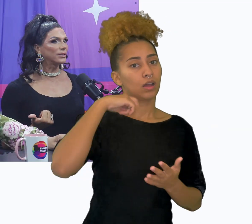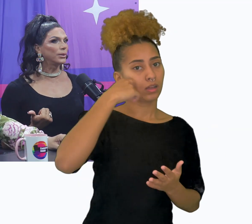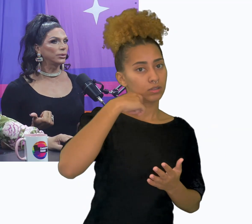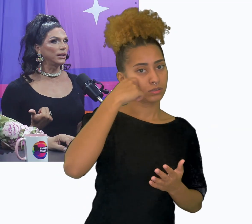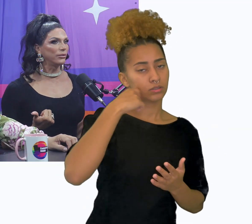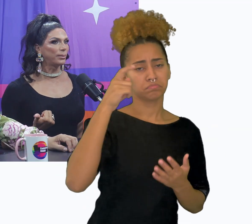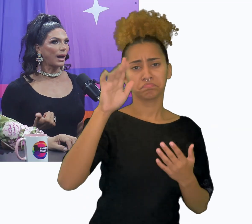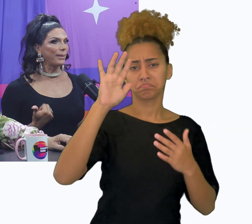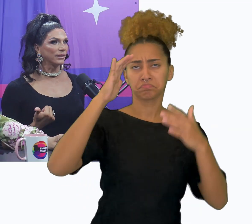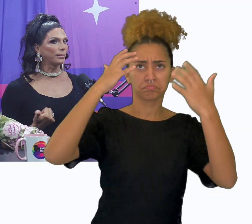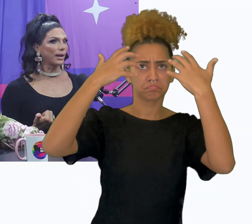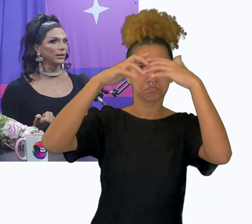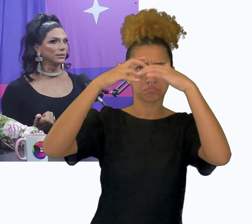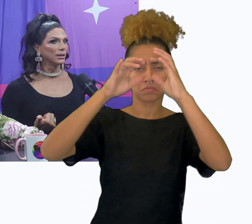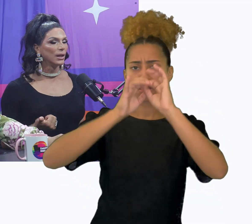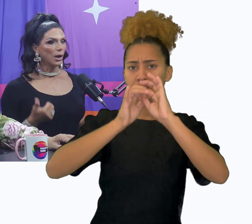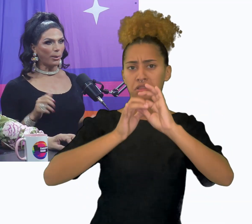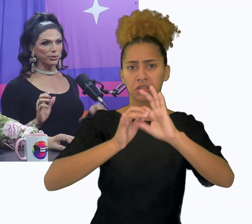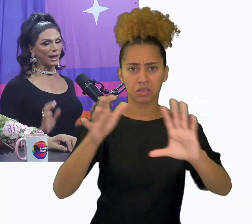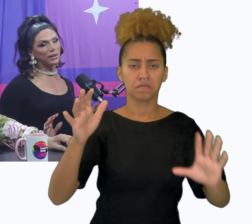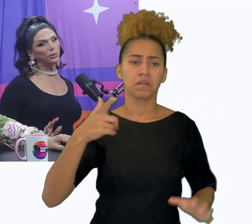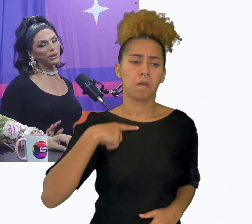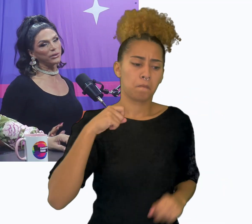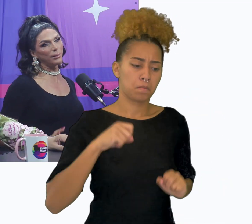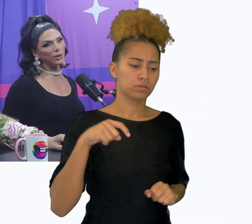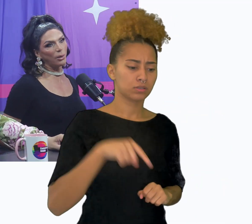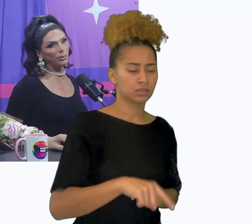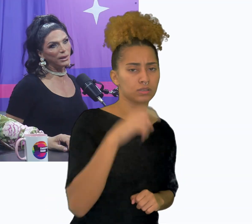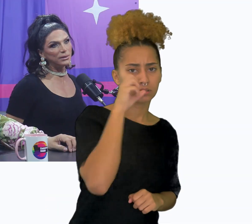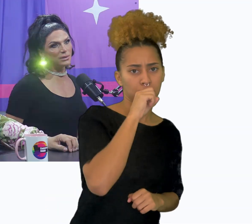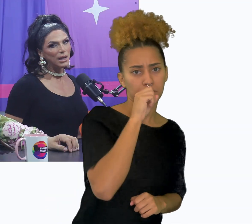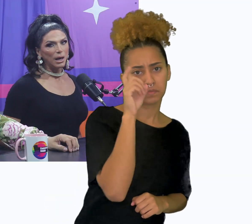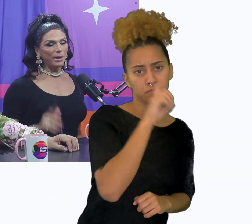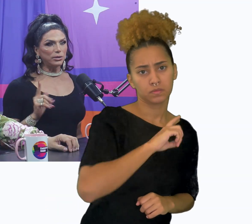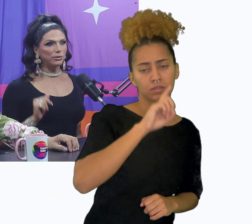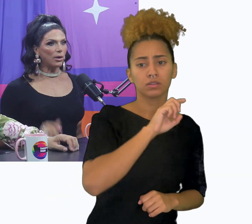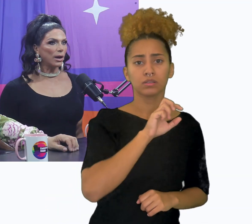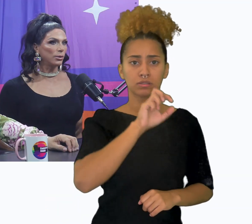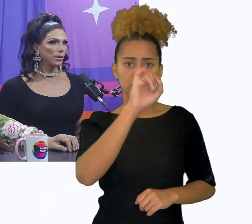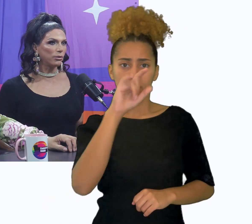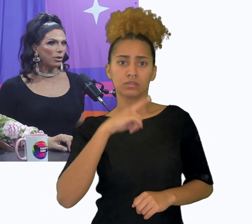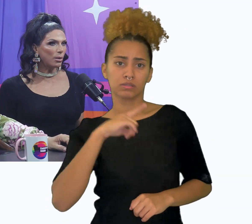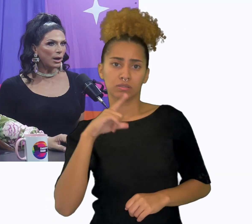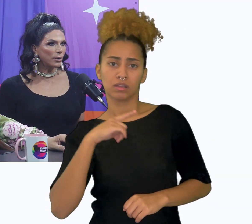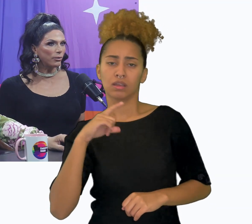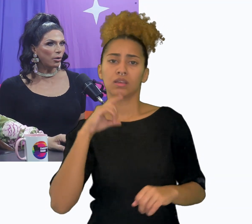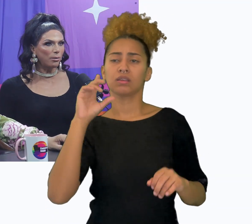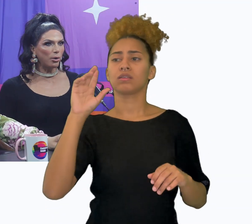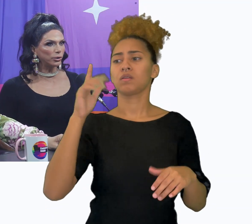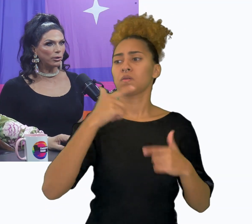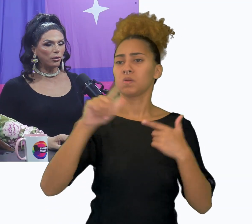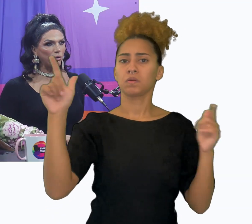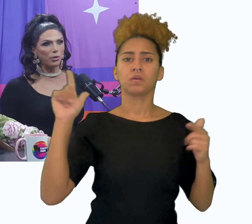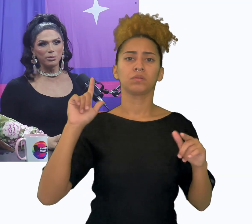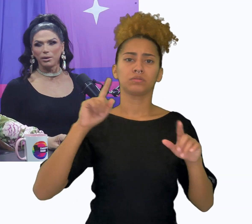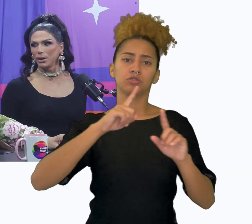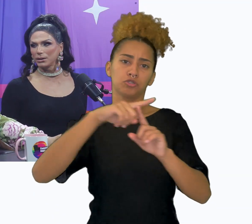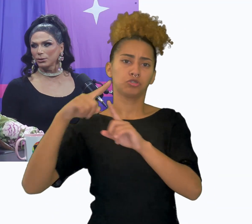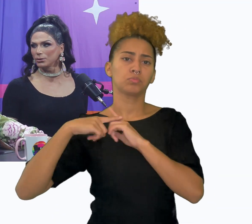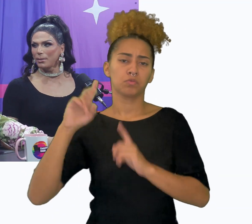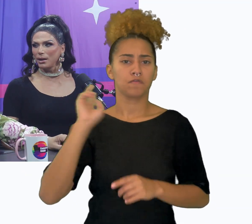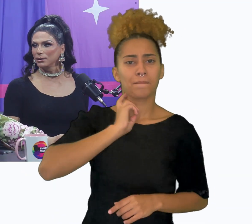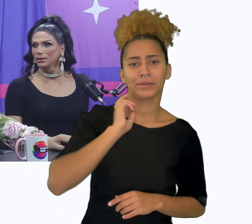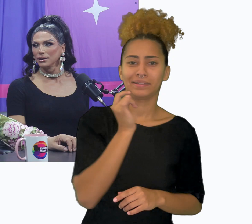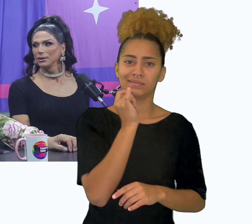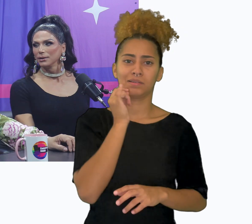tinha essa cabeça muito livre, aberta para isso. Eu posso estar aqui um final de semana como Miss, mas se tiver um Halloween, eu vou como Halloween, eu vou como monte, eu vou como vampiro